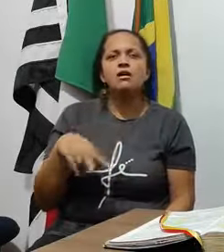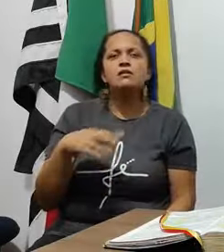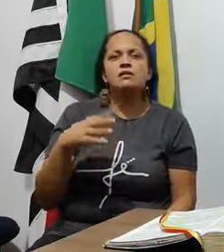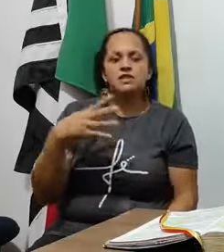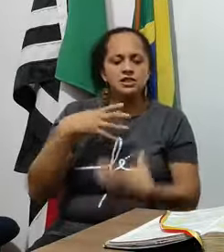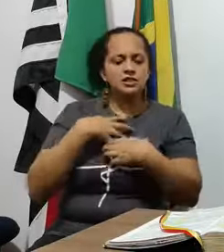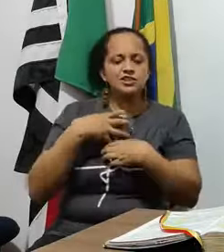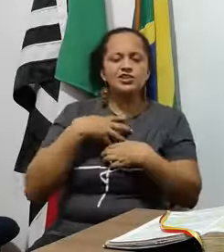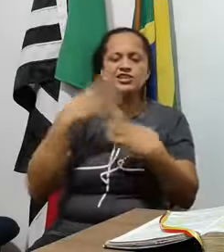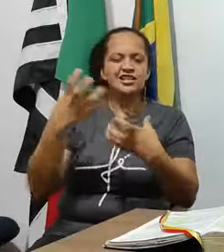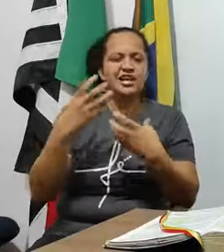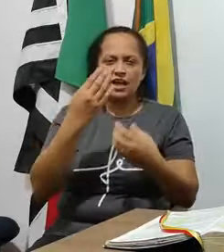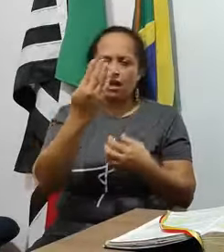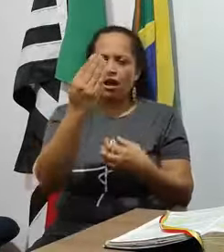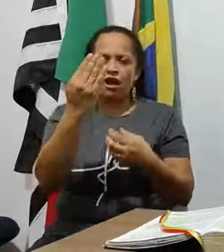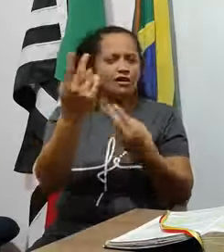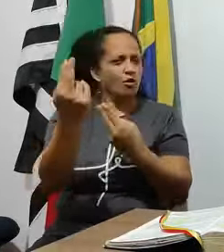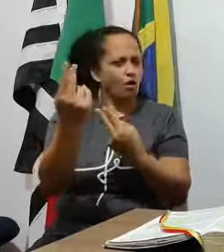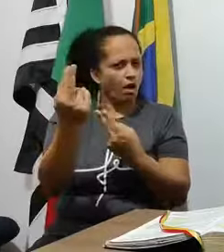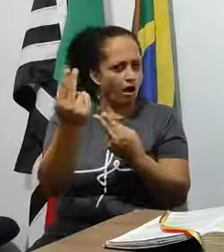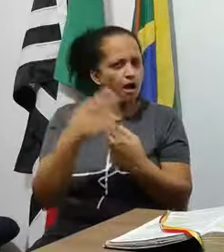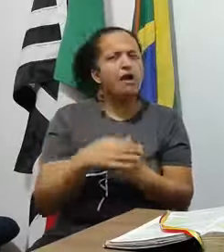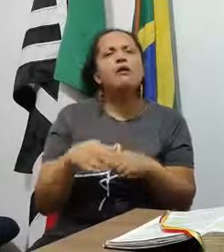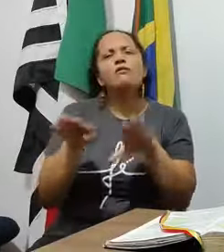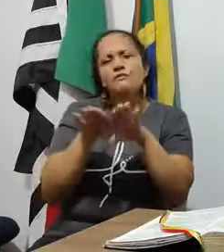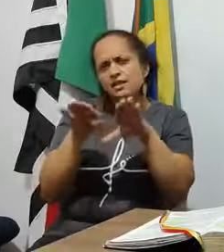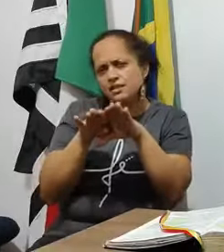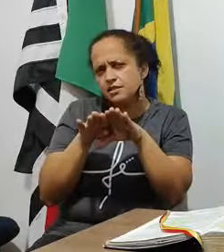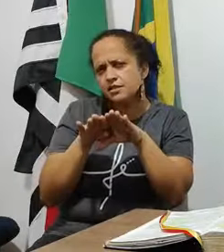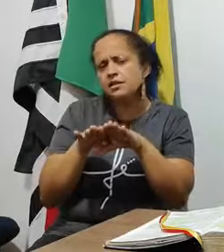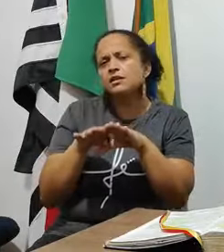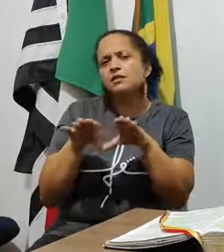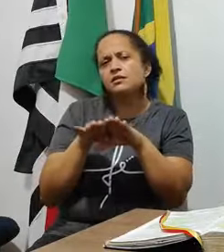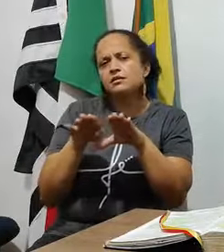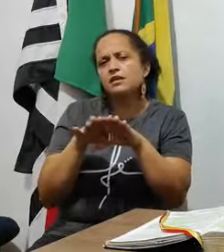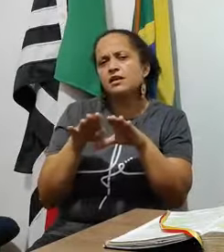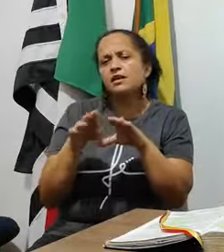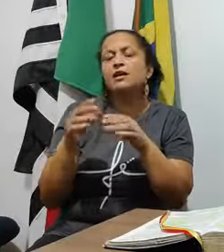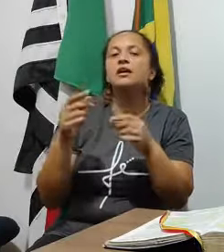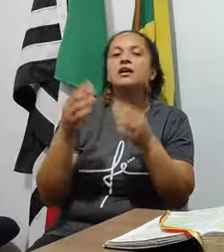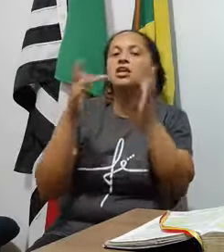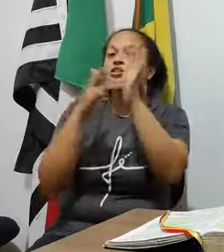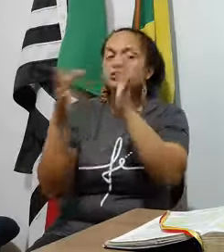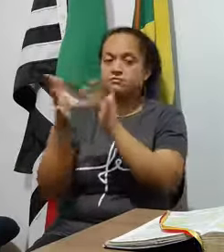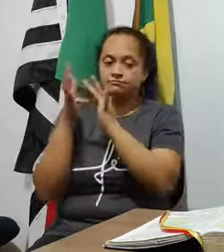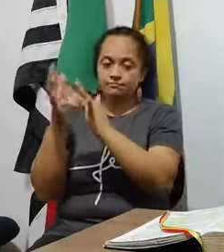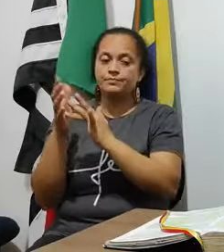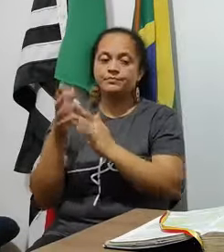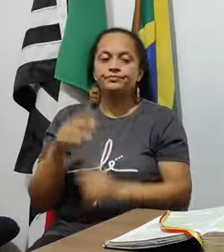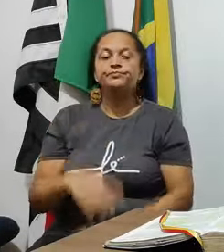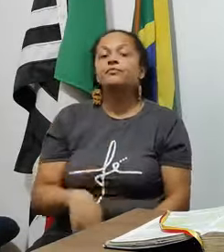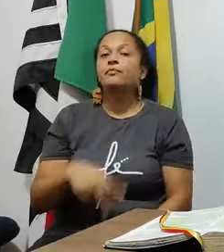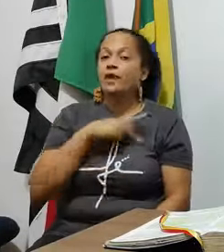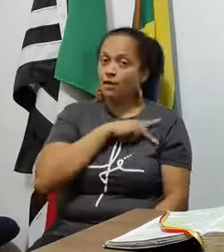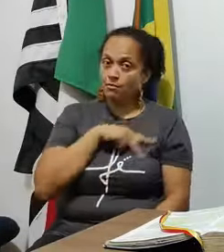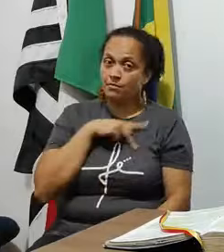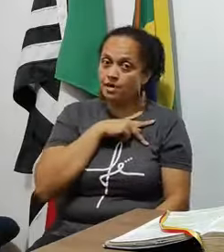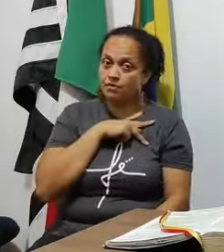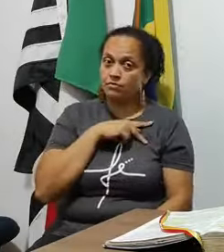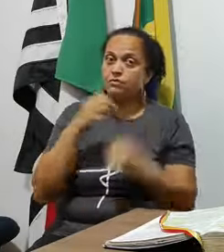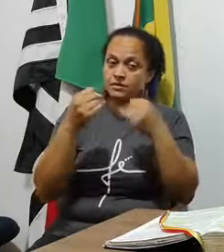sede meus imitadores, como eu sou de Cristo. E ele diz assim, quanto a mim, estou sendo